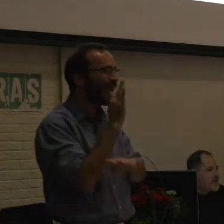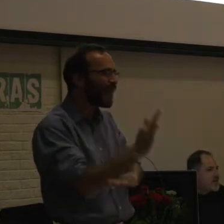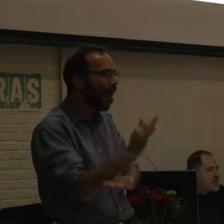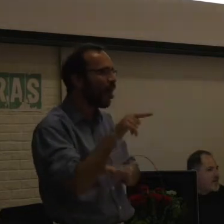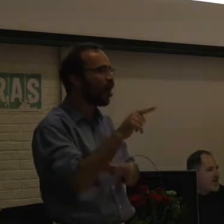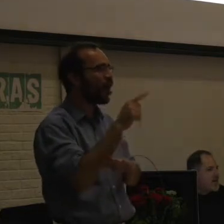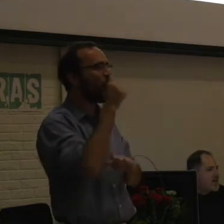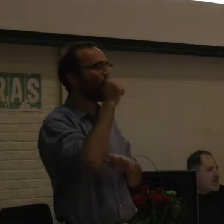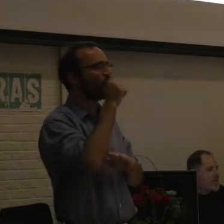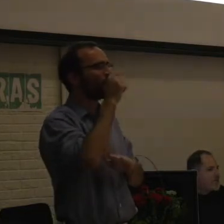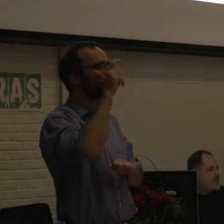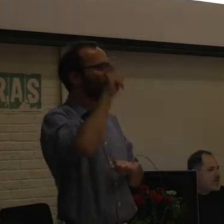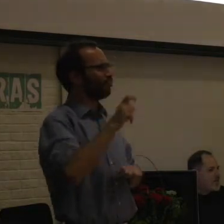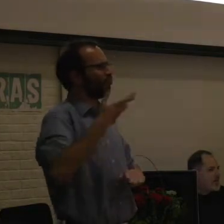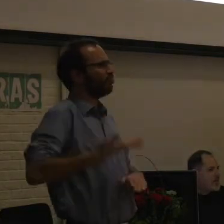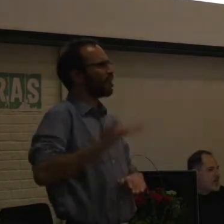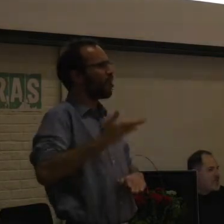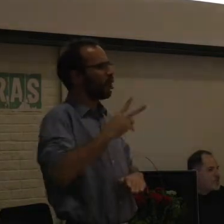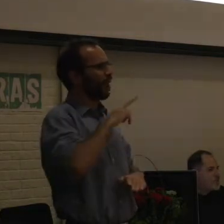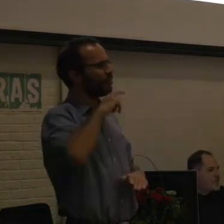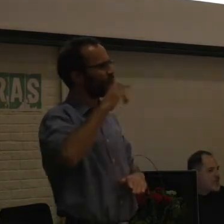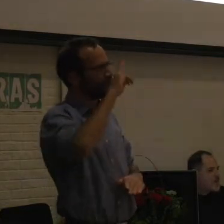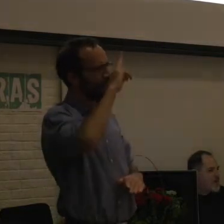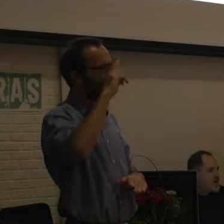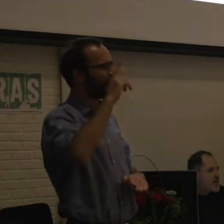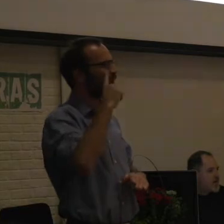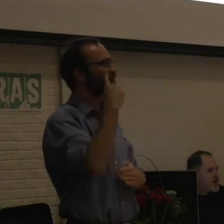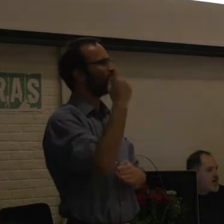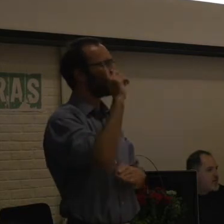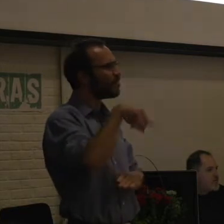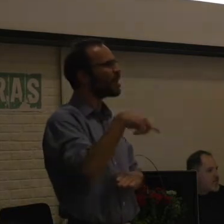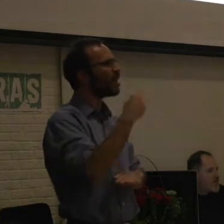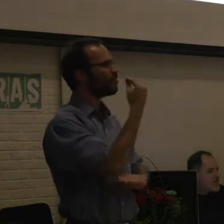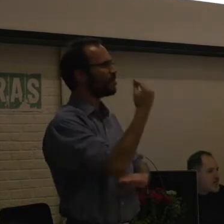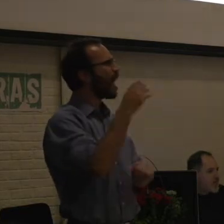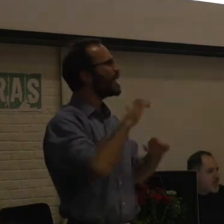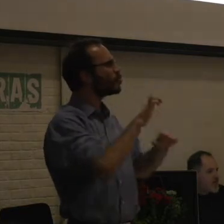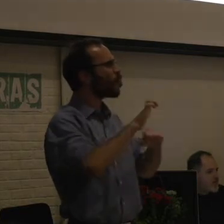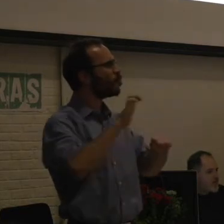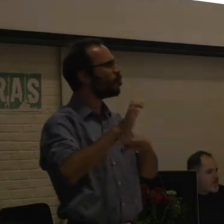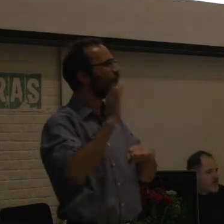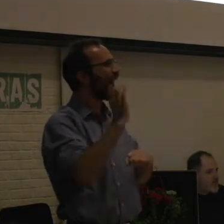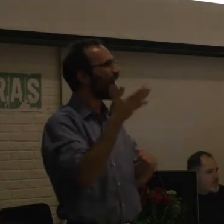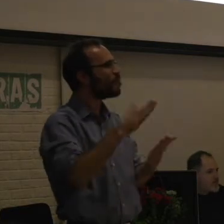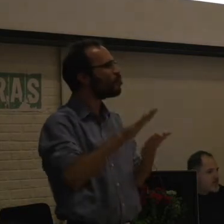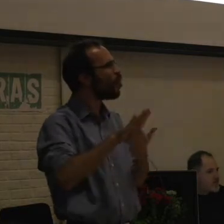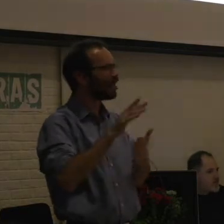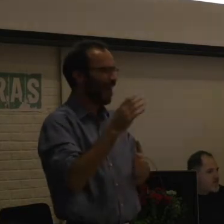quizá la muestra de escultura funeraria de mayor calidad, con escultores como